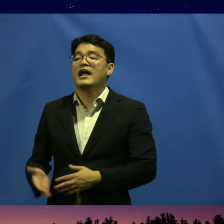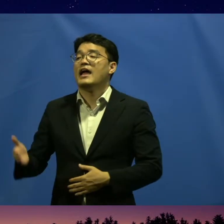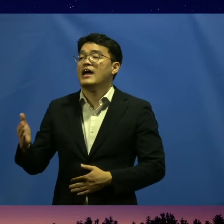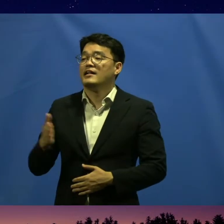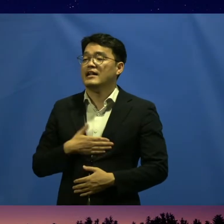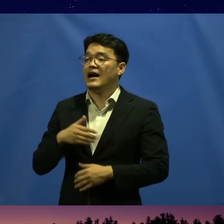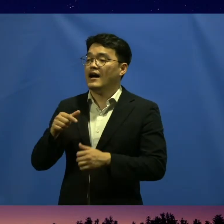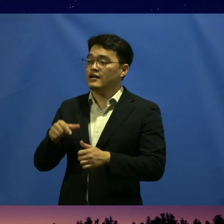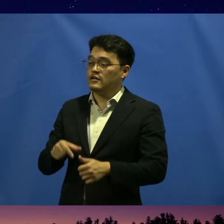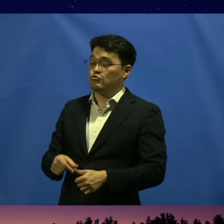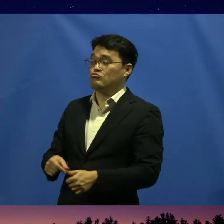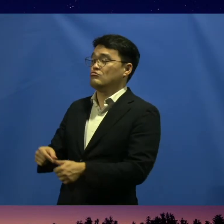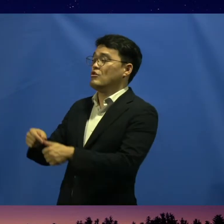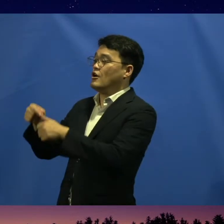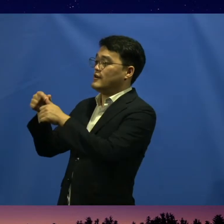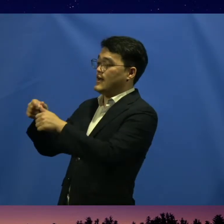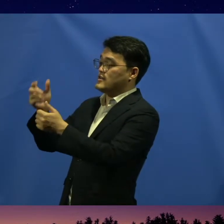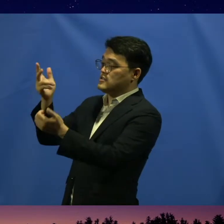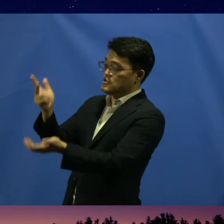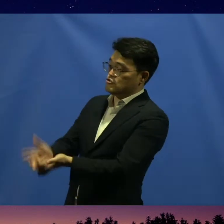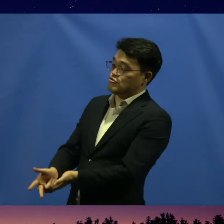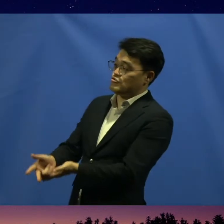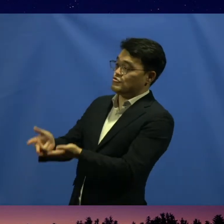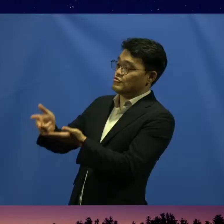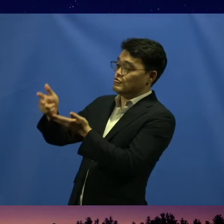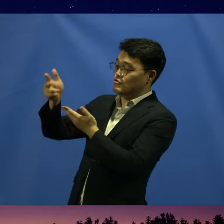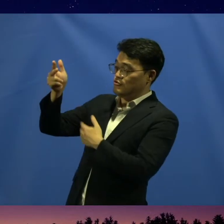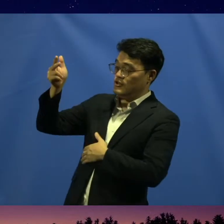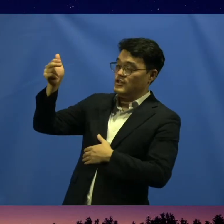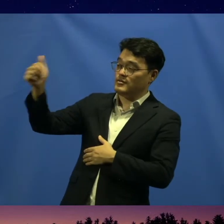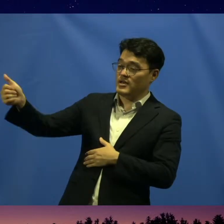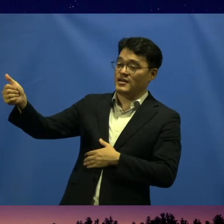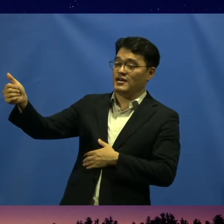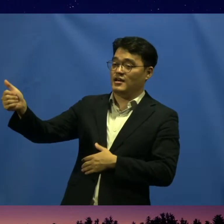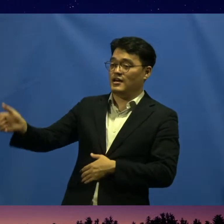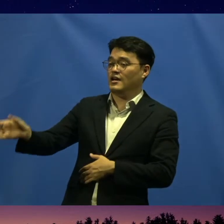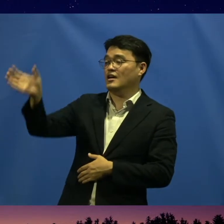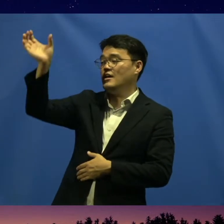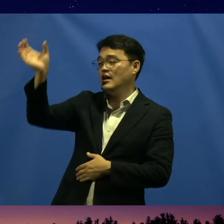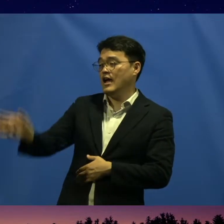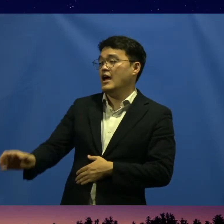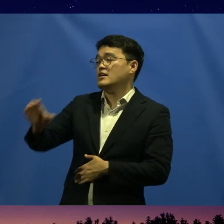길 나를 구원하신 주님이